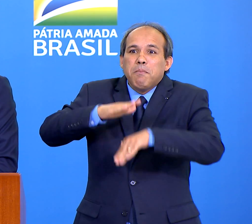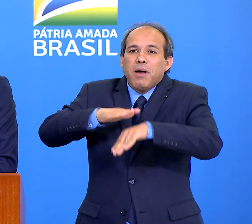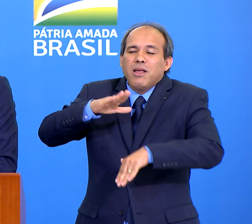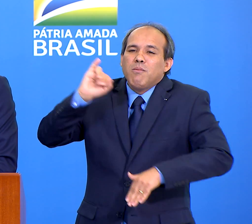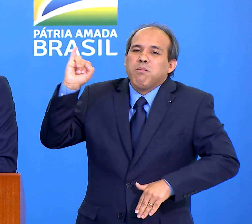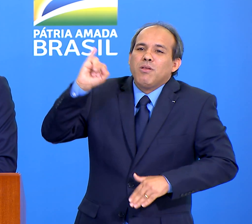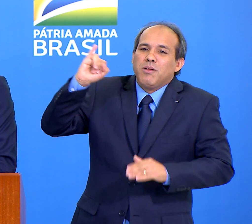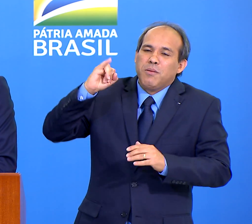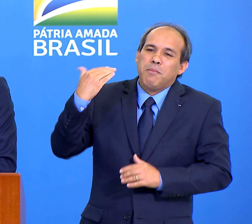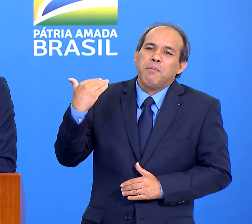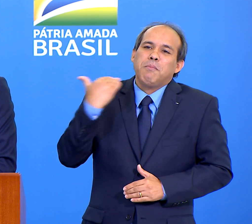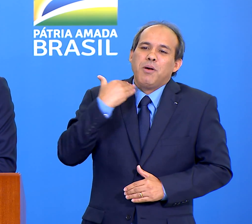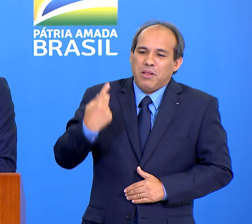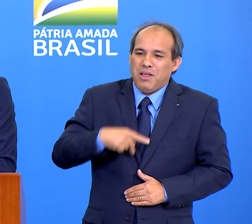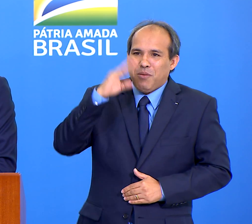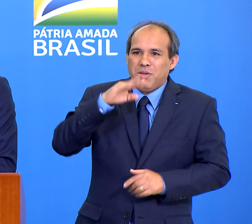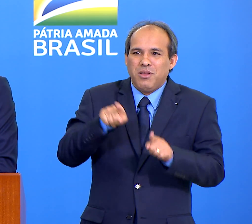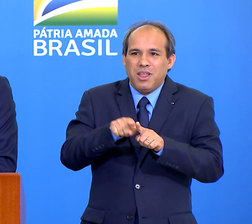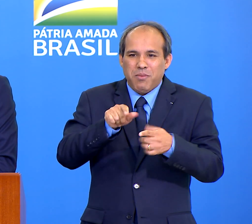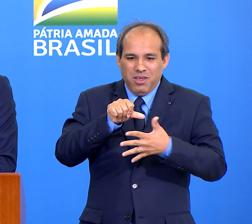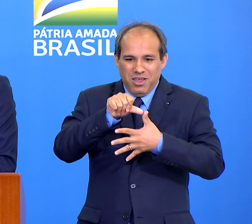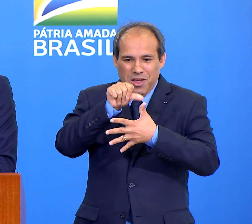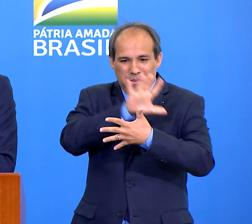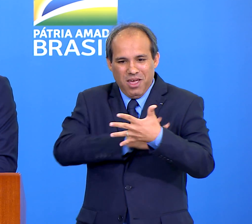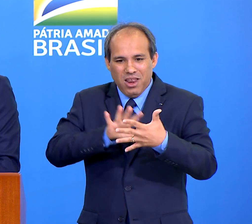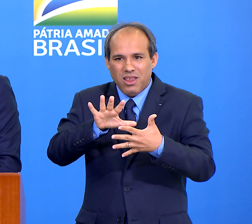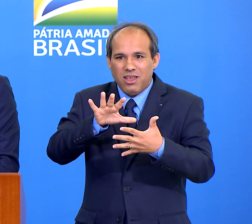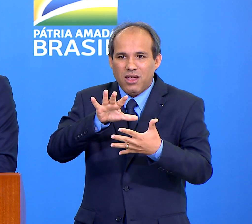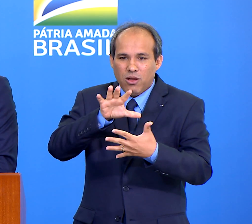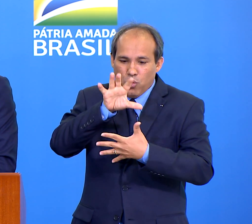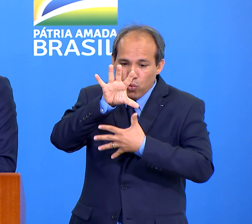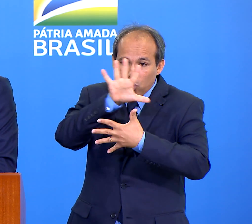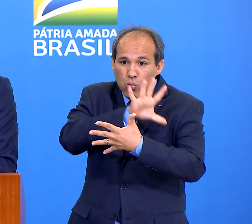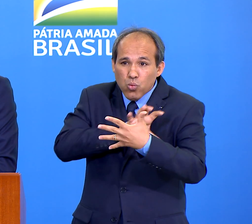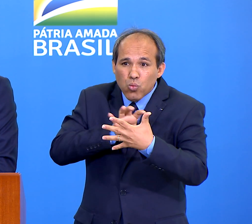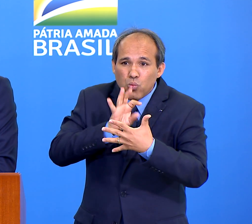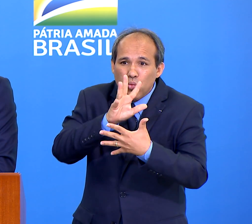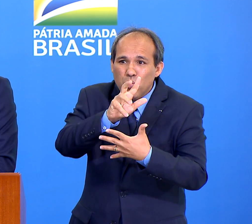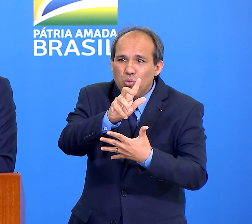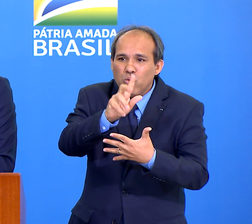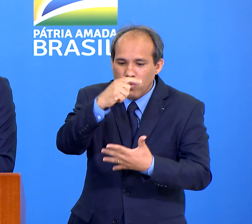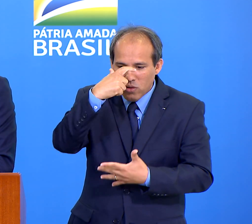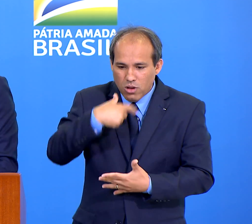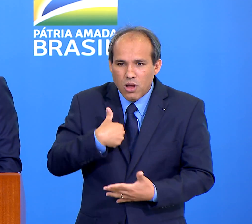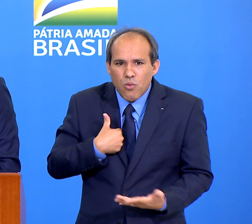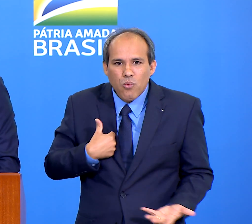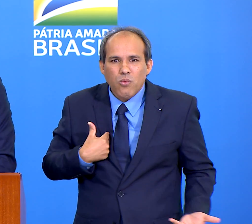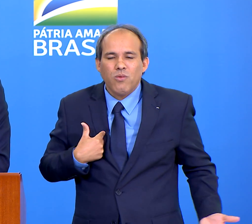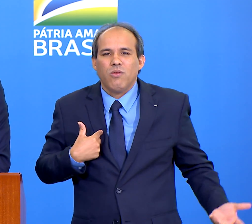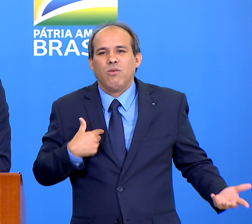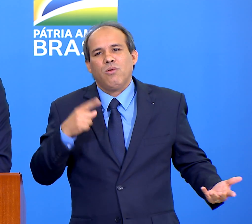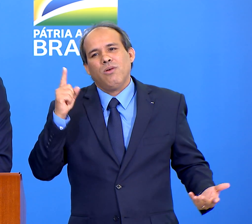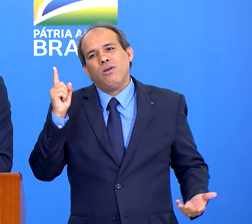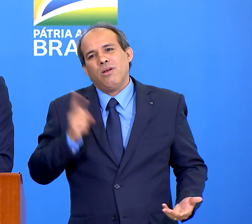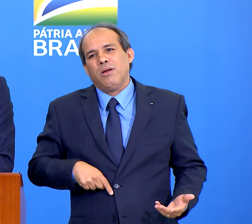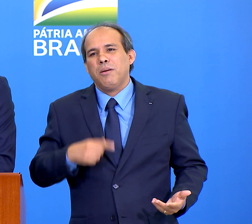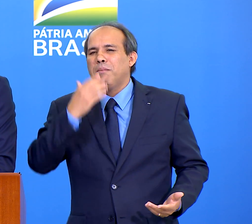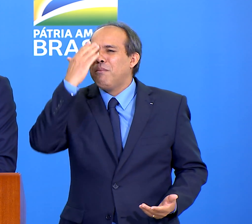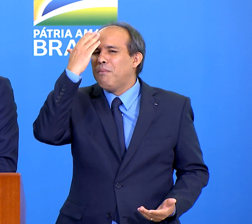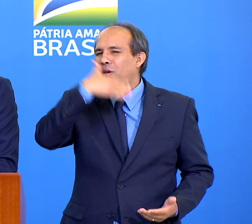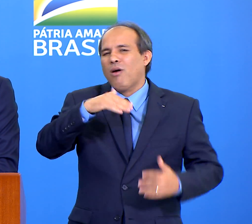Brasil da América Latina do Hemisfério Sul Então eu acho que isso é uma demonstração muito clara